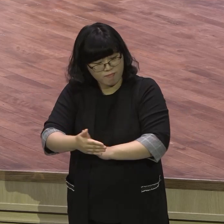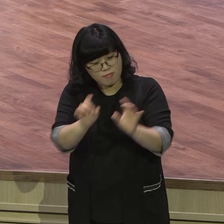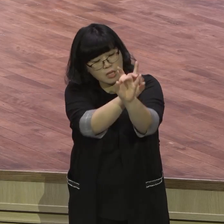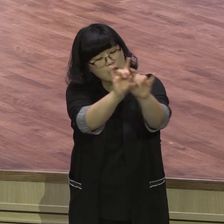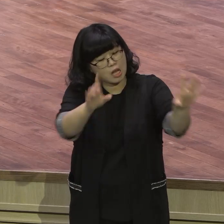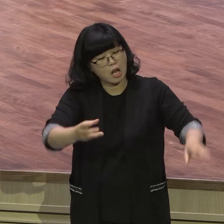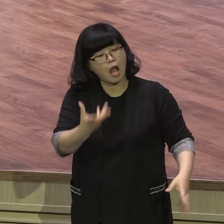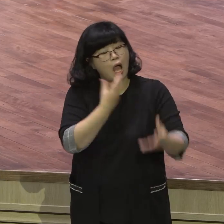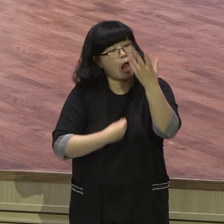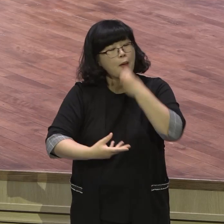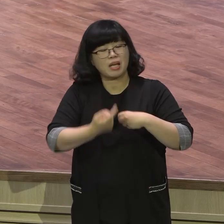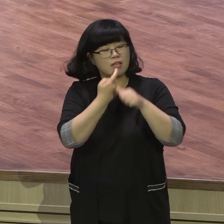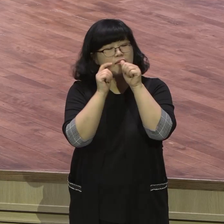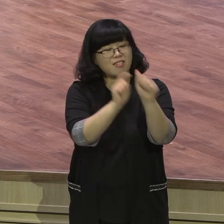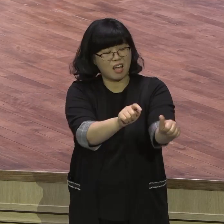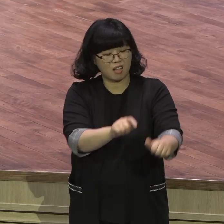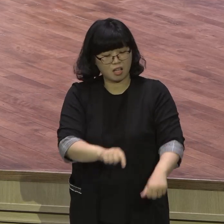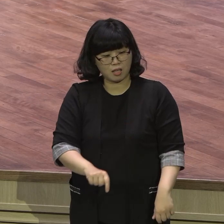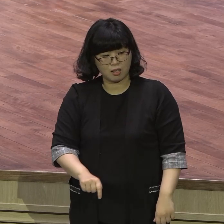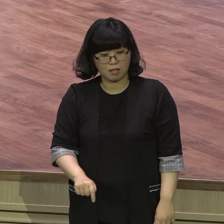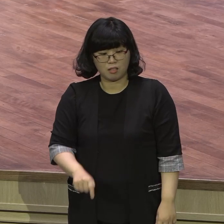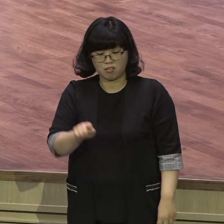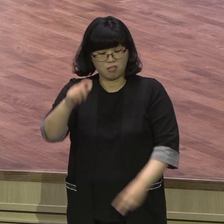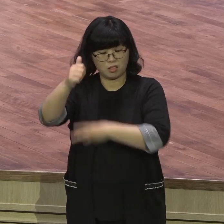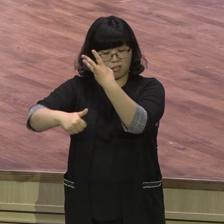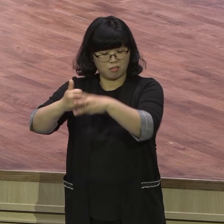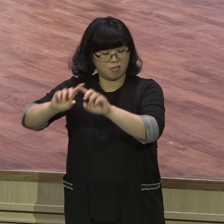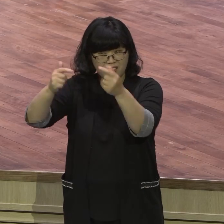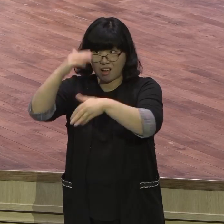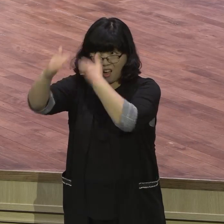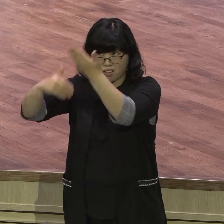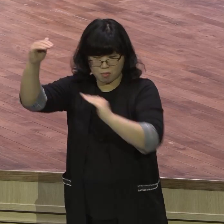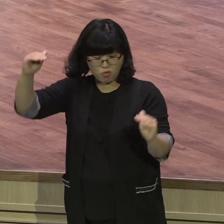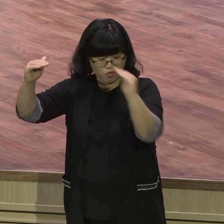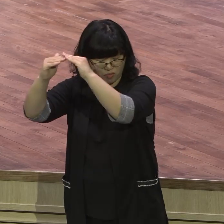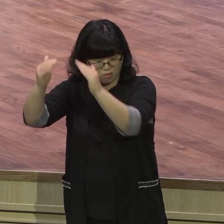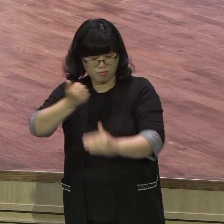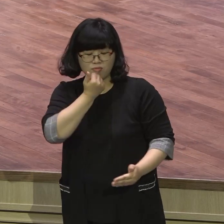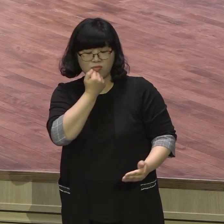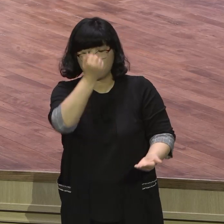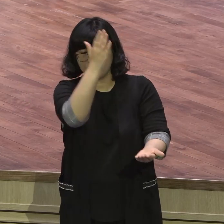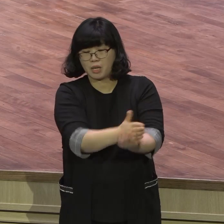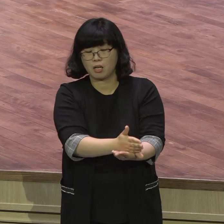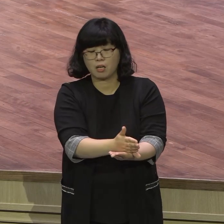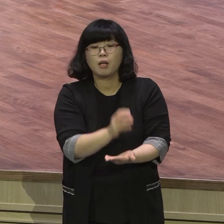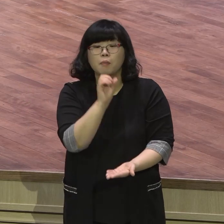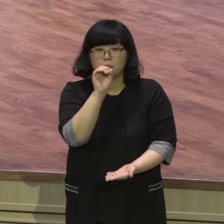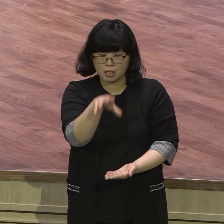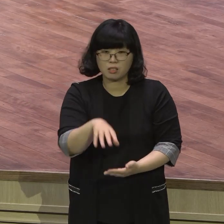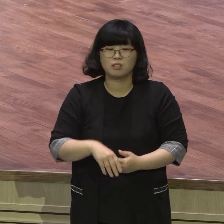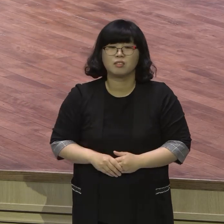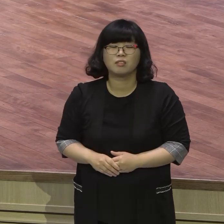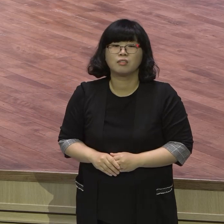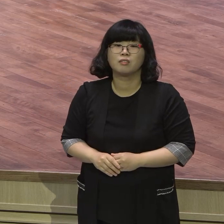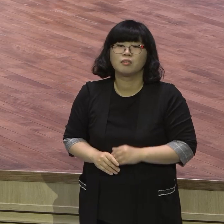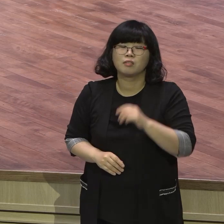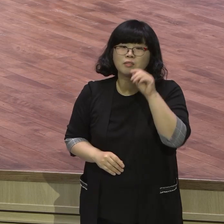없는 그런 헛된 존재다 그걸 심어준 겁니다 그리고 신문에 서서 이스라엘 백신들이 외쳤습니다